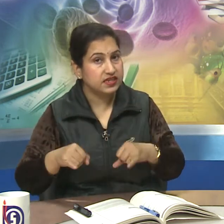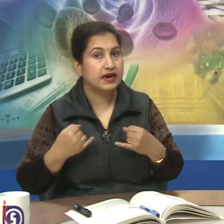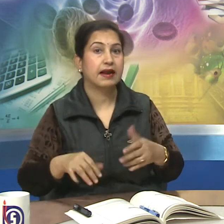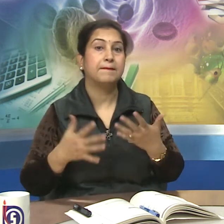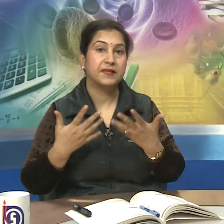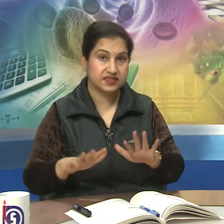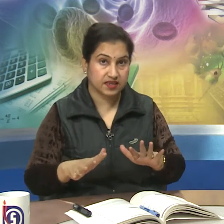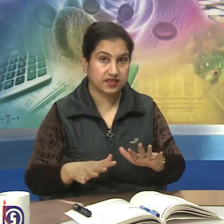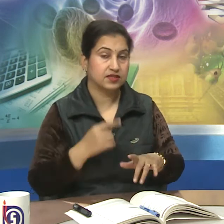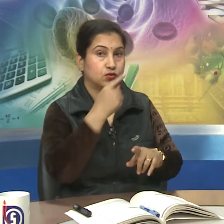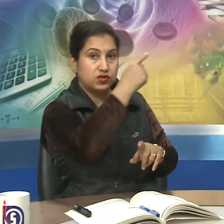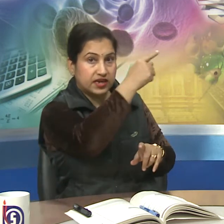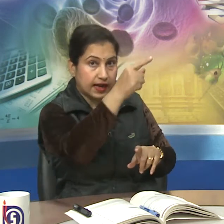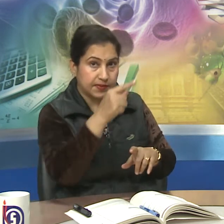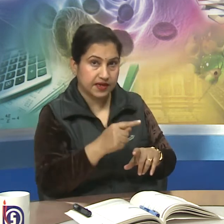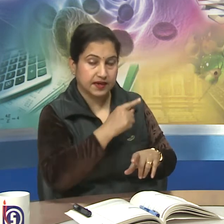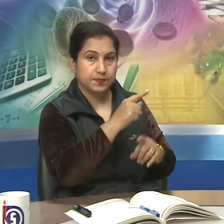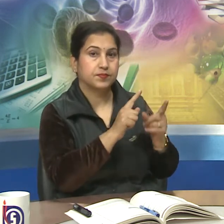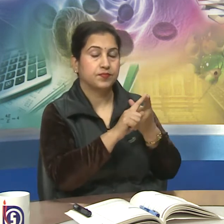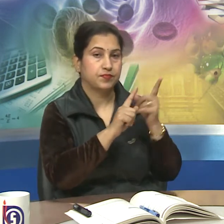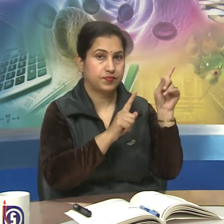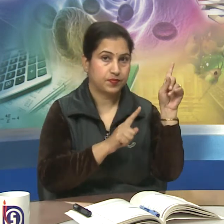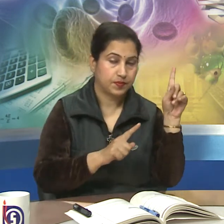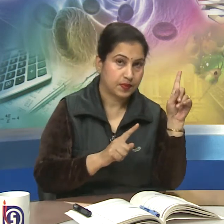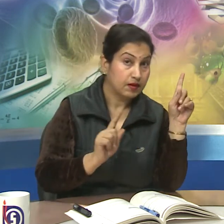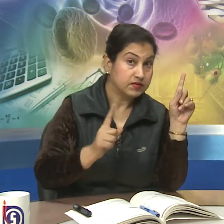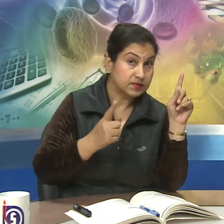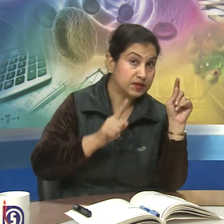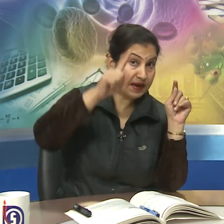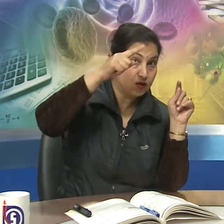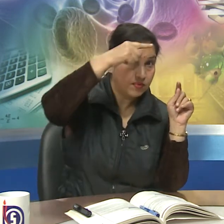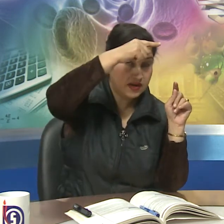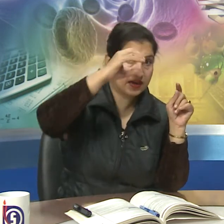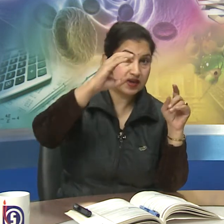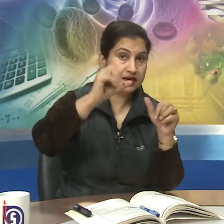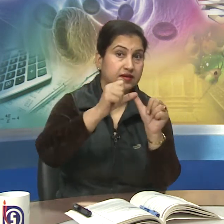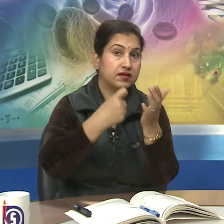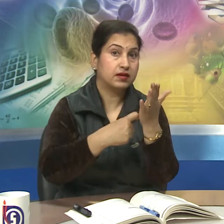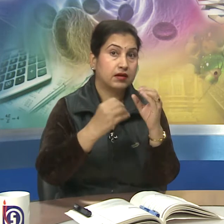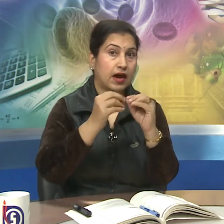चीजें खराब कर सकते हैं तो उनके नाम लिखे हैं को सबसे पहले ऊपर लिखा है कार्बन